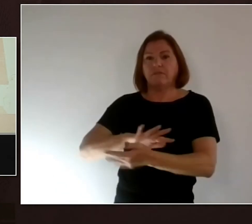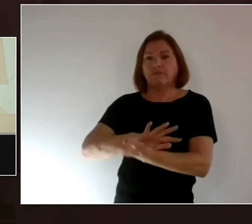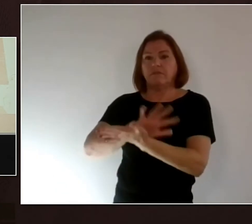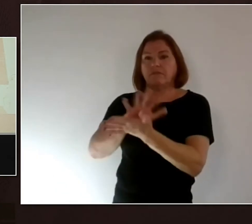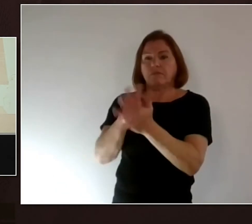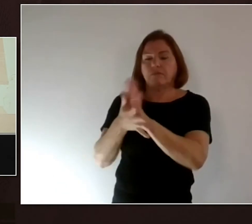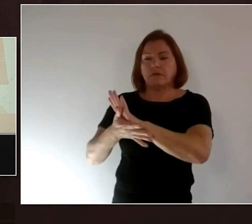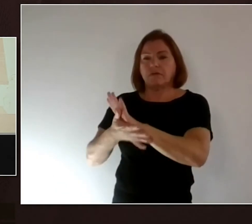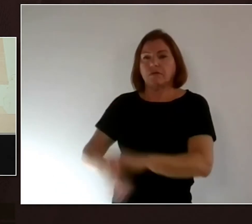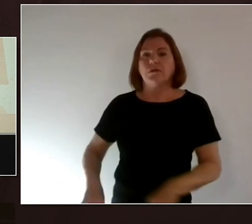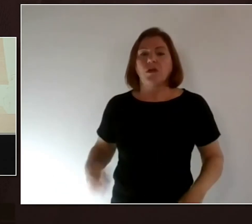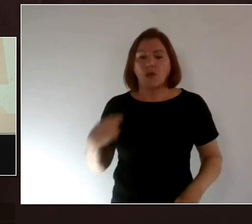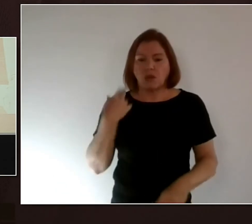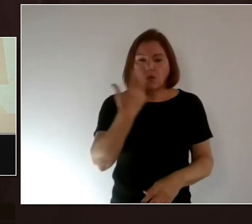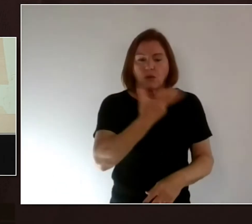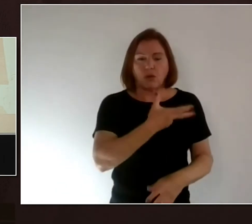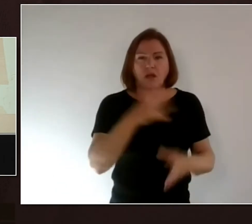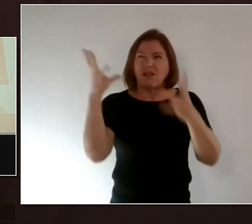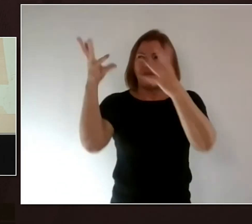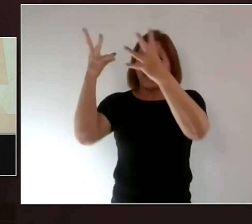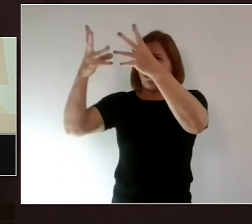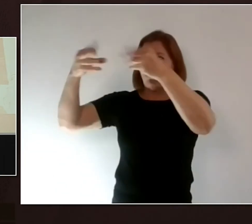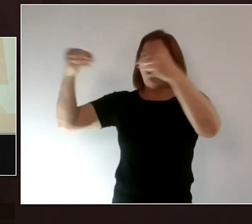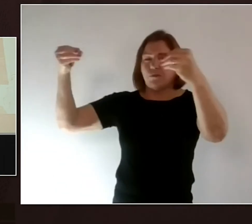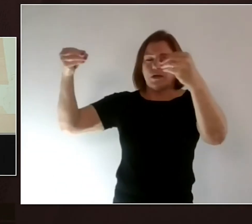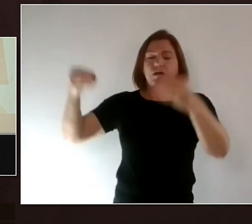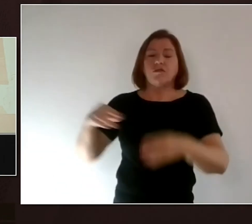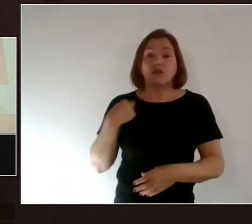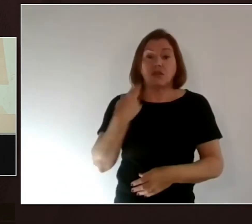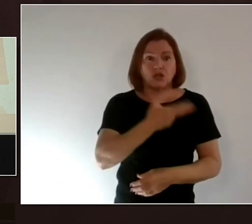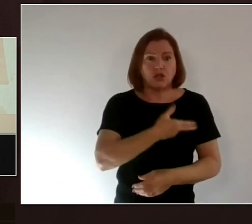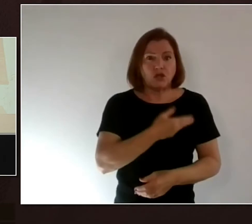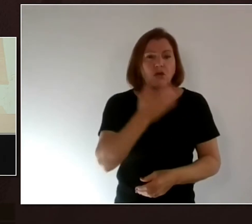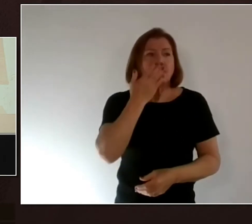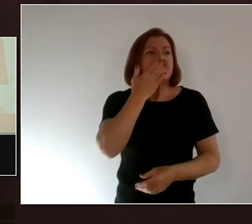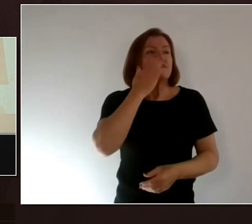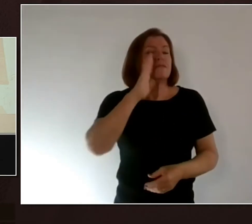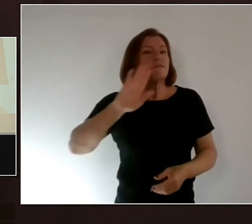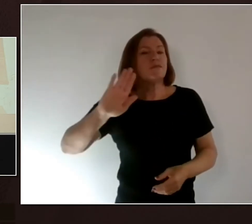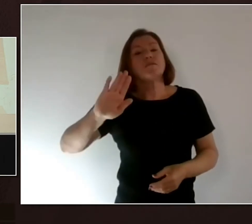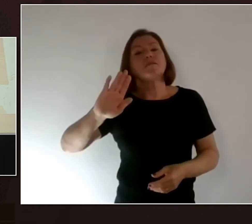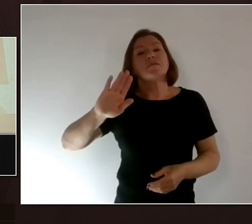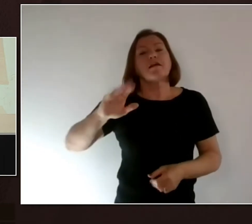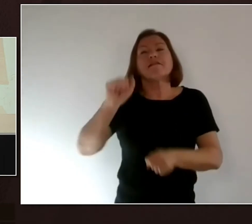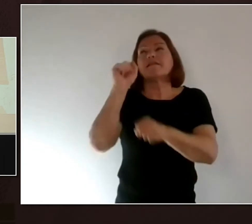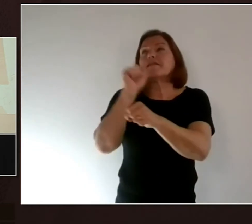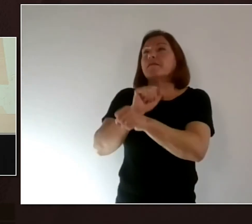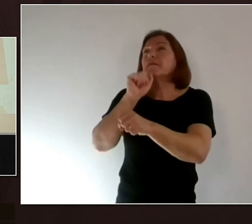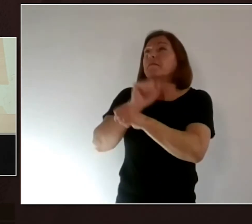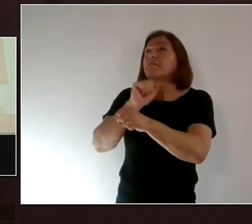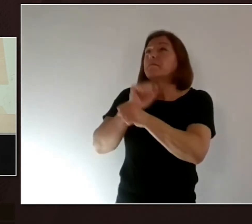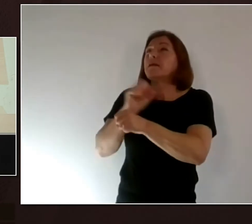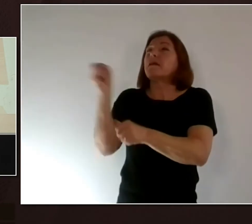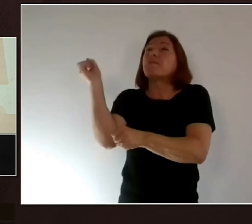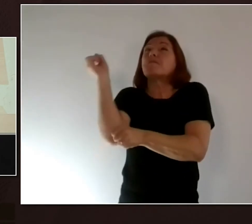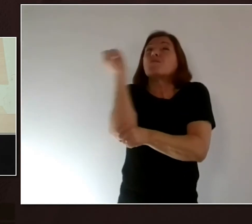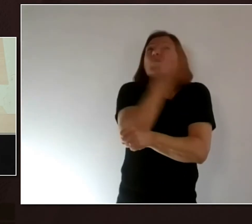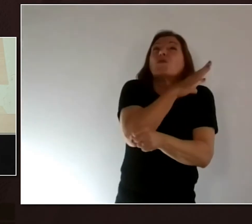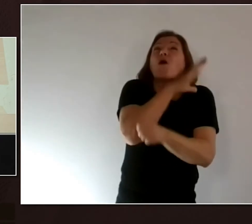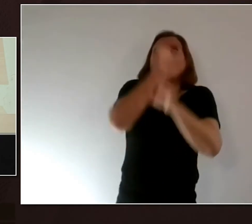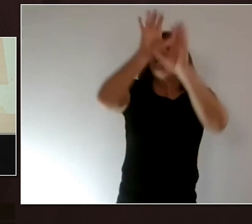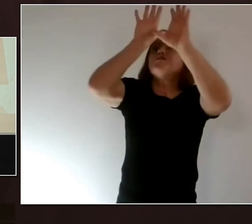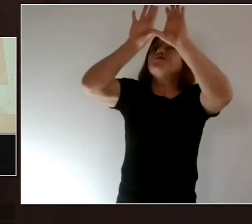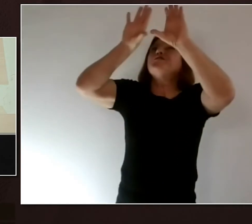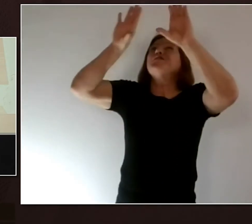porém, segundo a sua promessa, esperamos novos céus, nova terra, nos